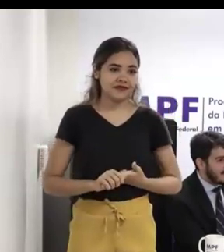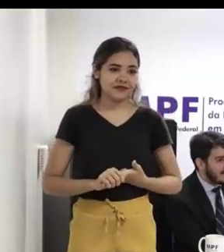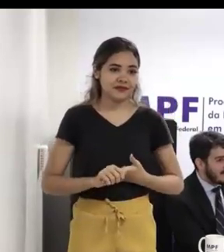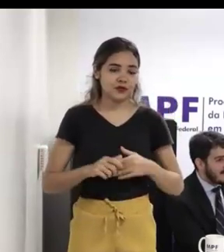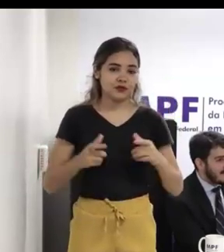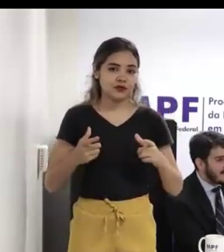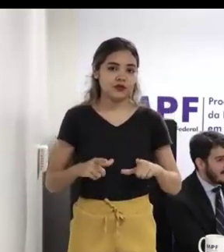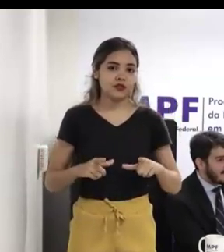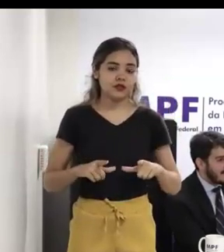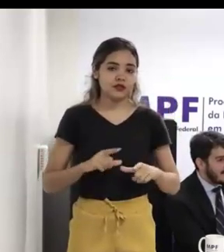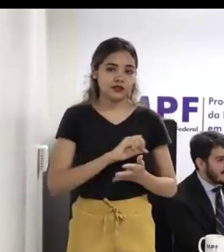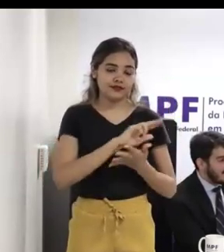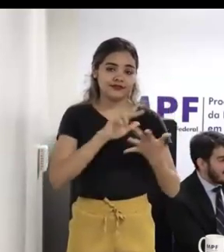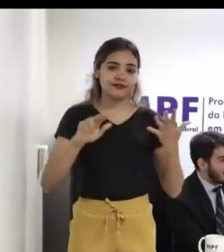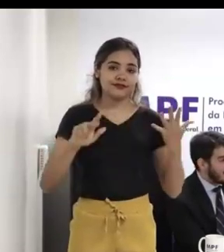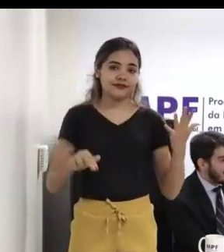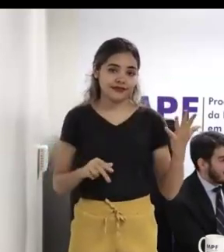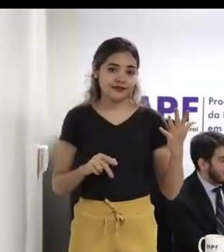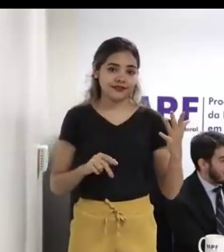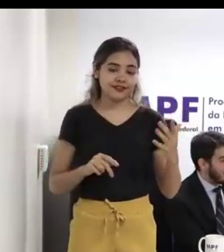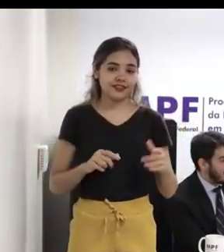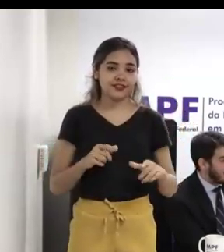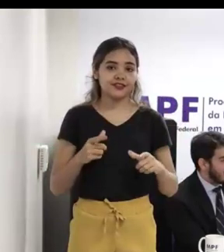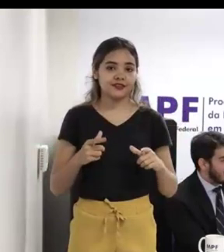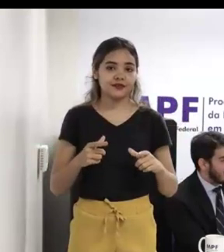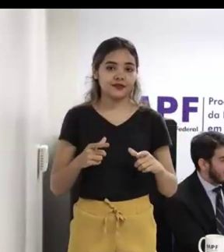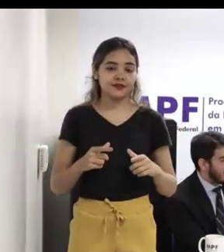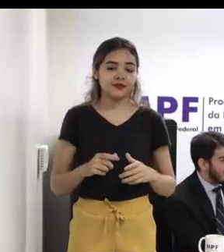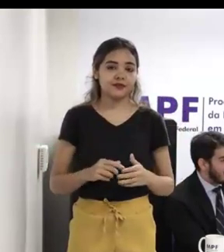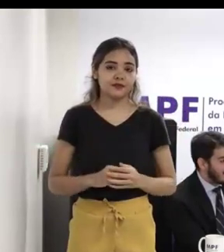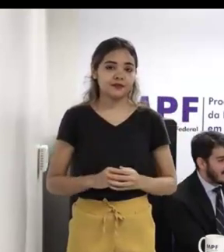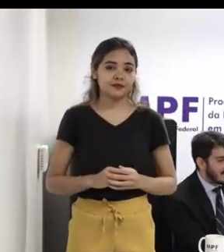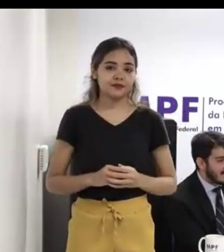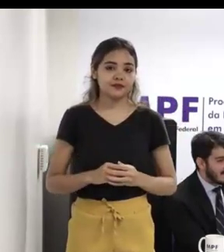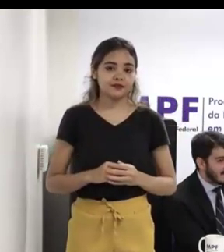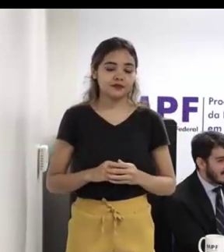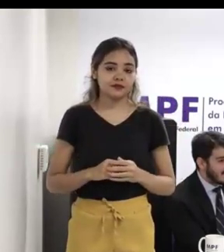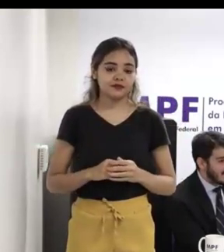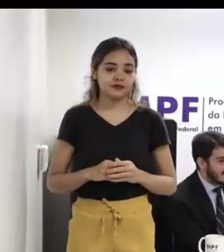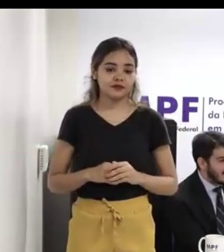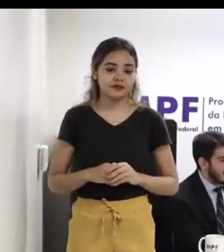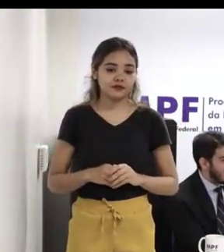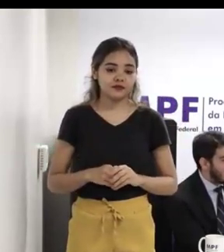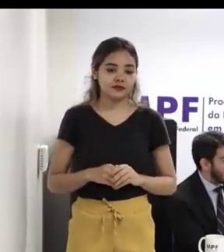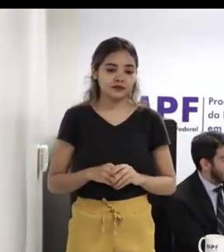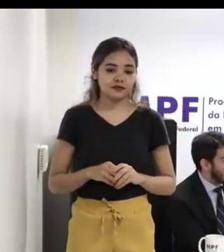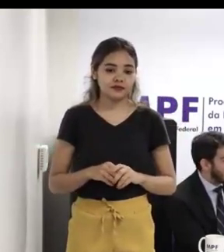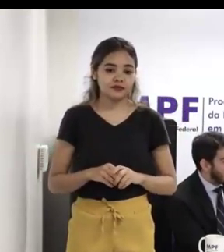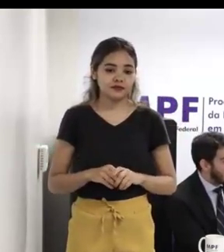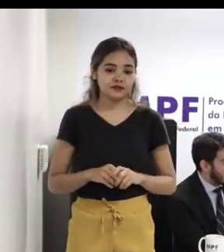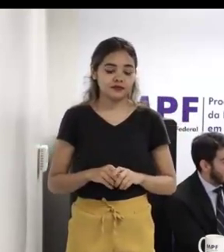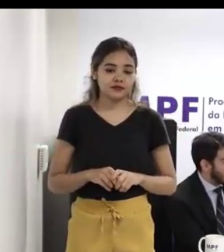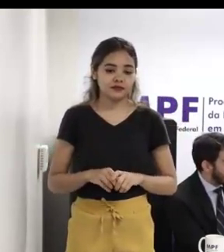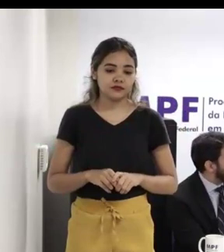tá realizando assim várias ações vamos ter vamos ter uma bela caminhada também na região de Rios no distrito